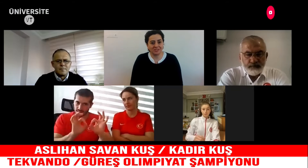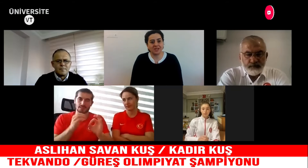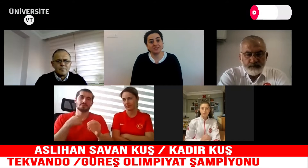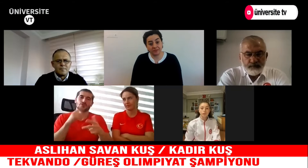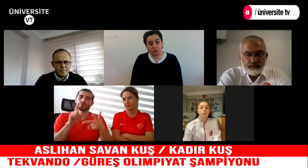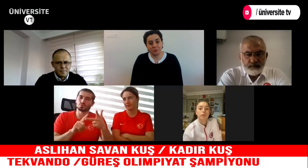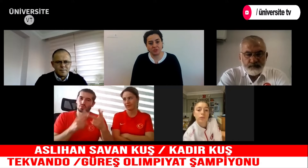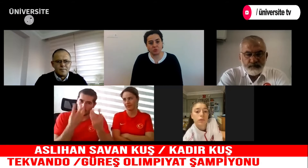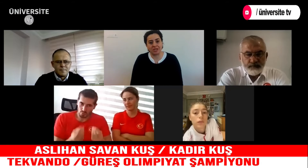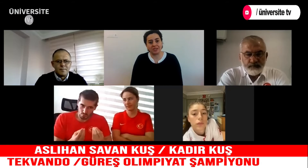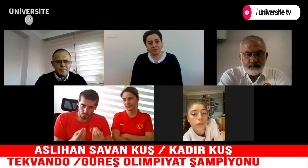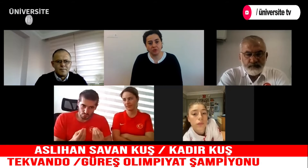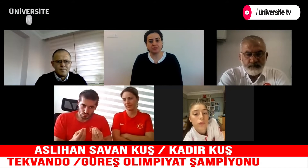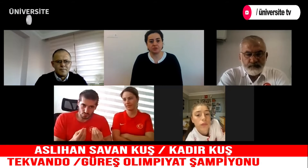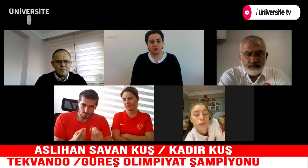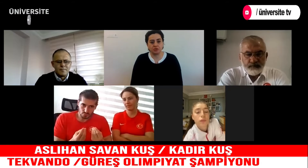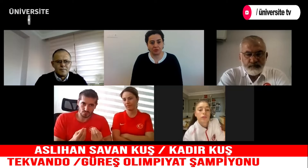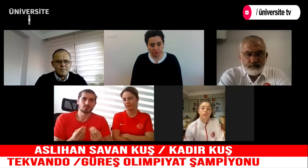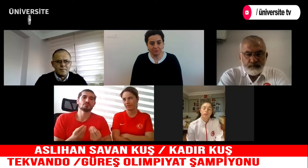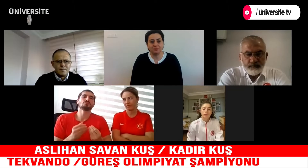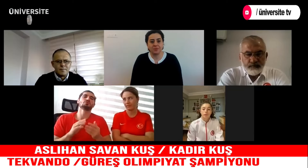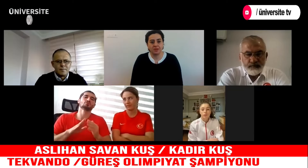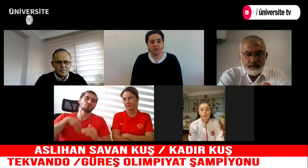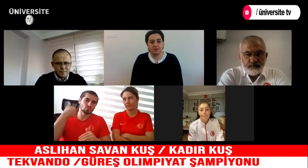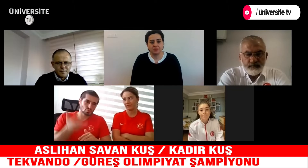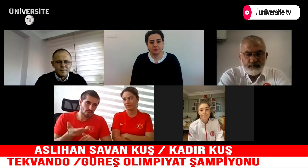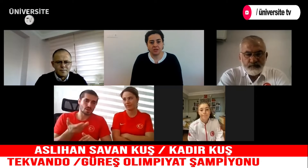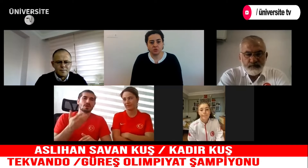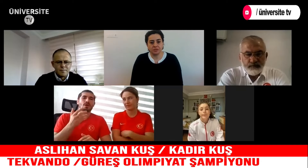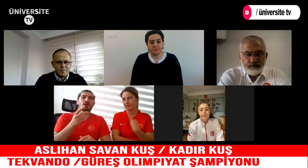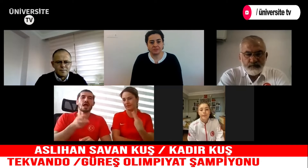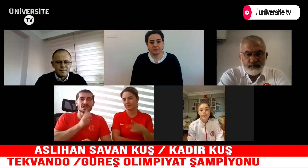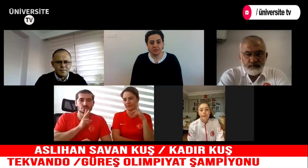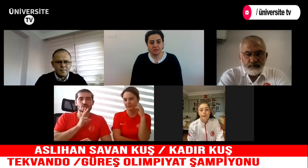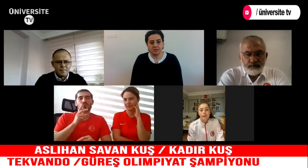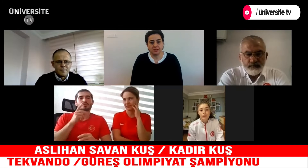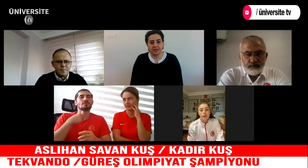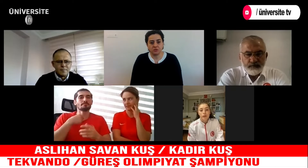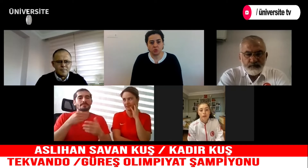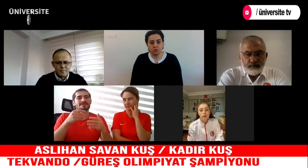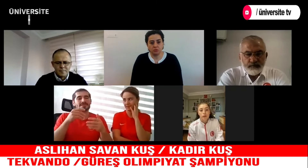yine Bulgaristan'da Def Olimpik düzenlendi. Orada da üçüncü oldum. Daha sonrasında